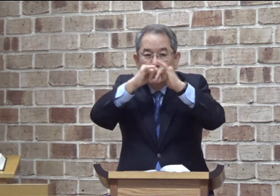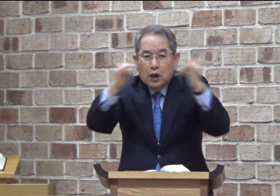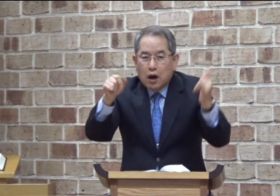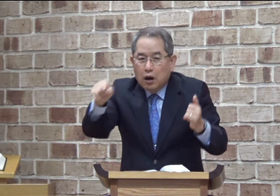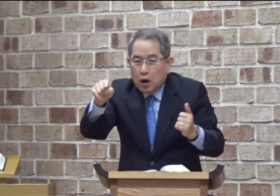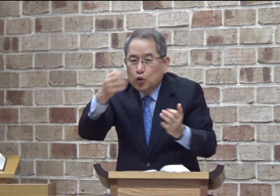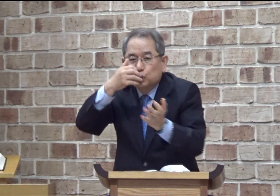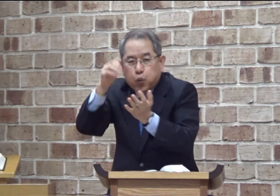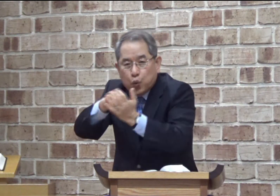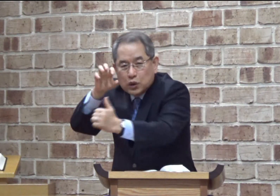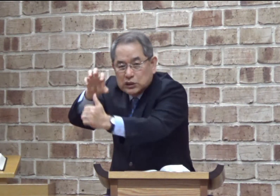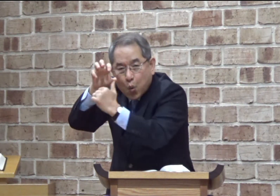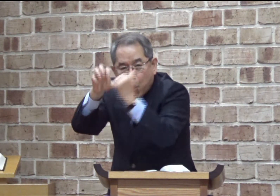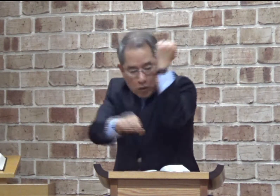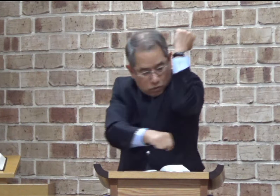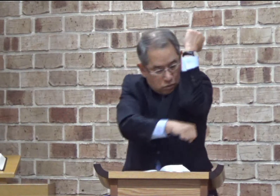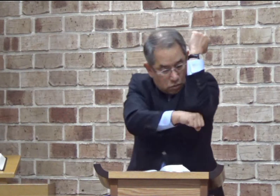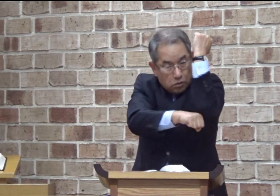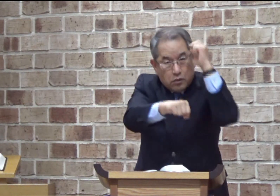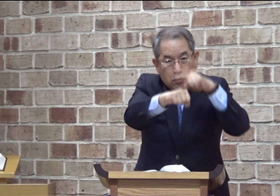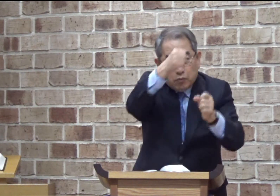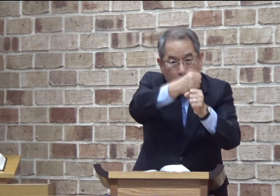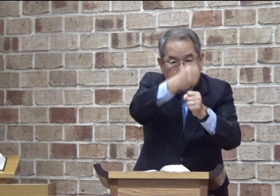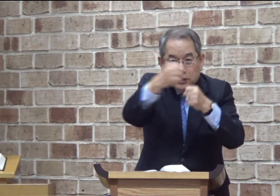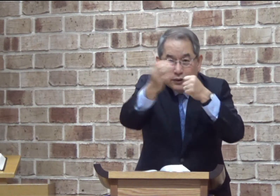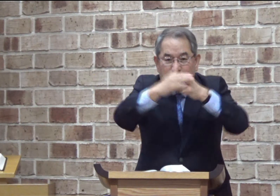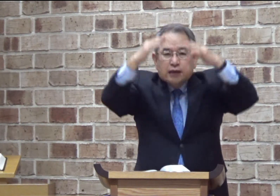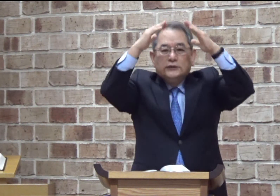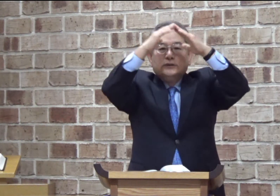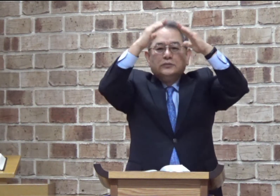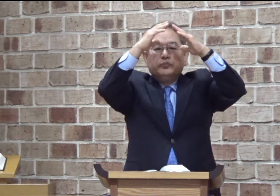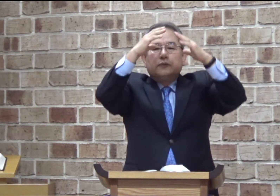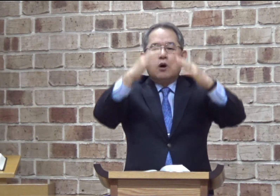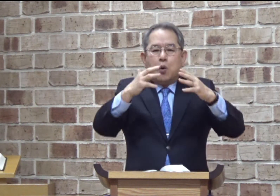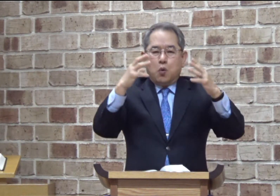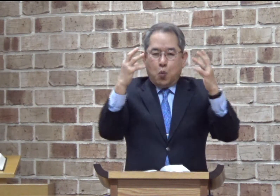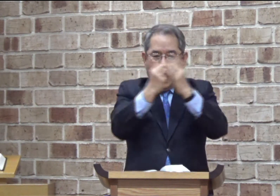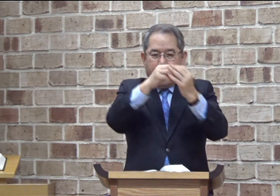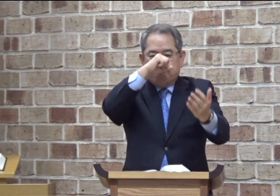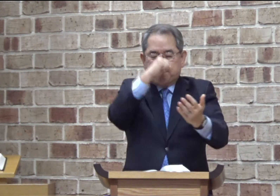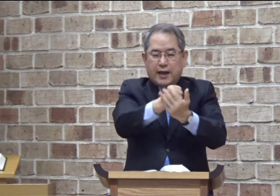집을 만들 때에 기초에 가장 중요한 돌이 되었다는 것입니다.